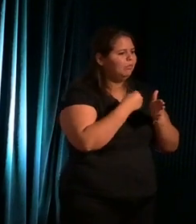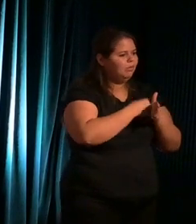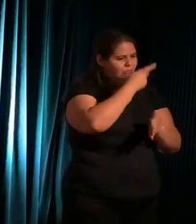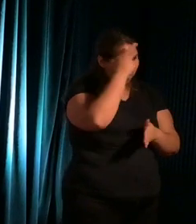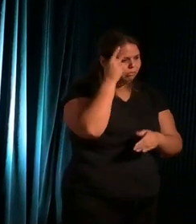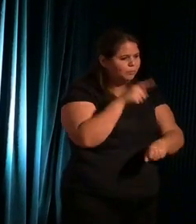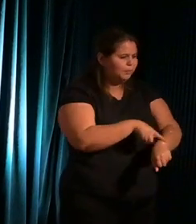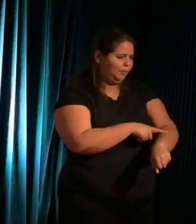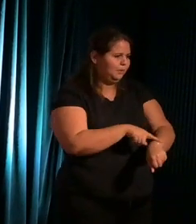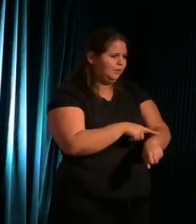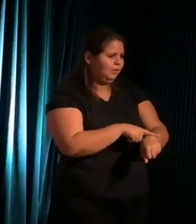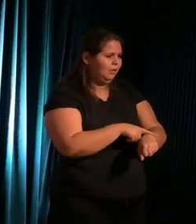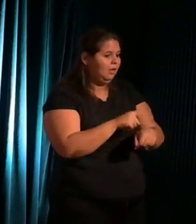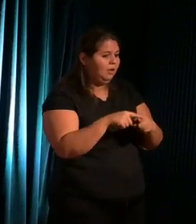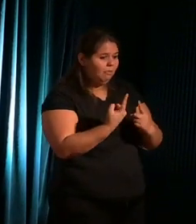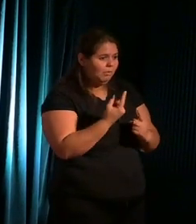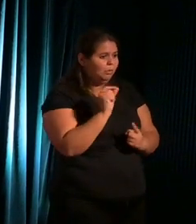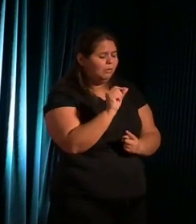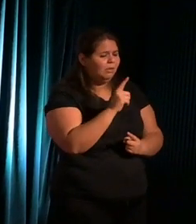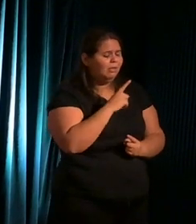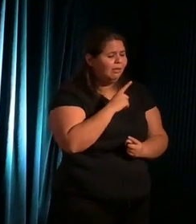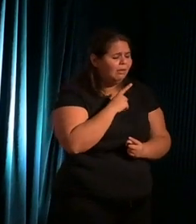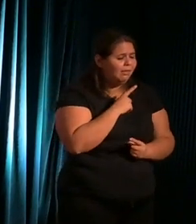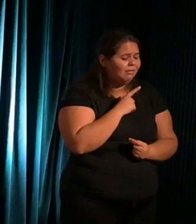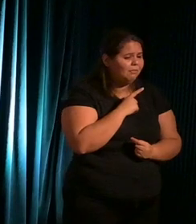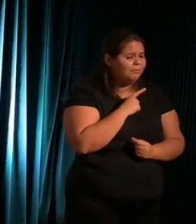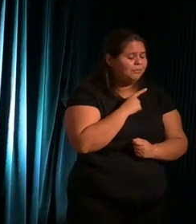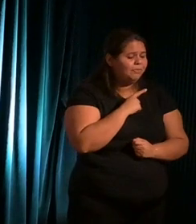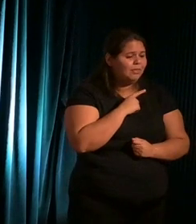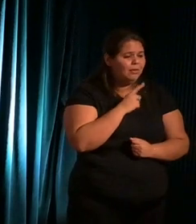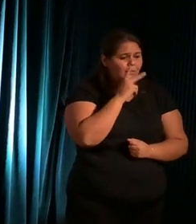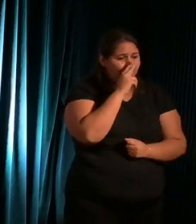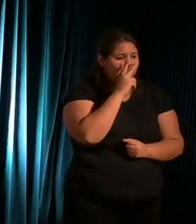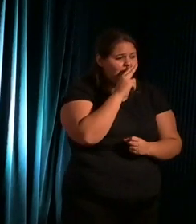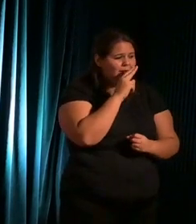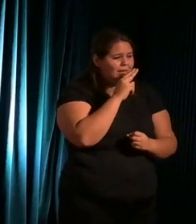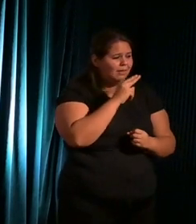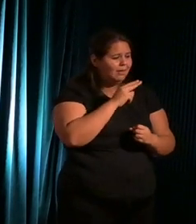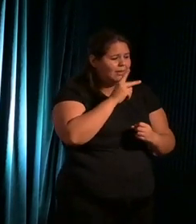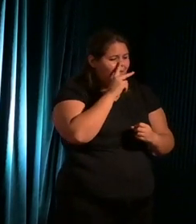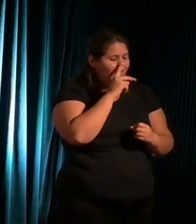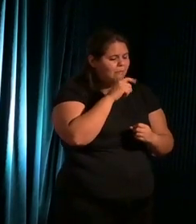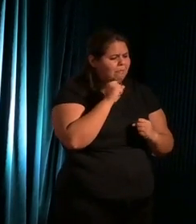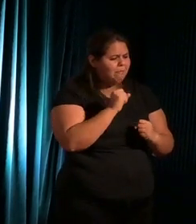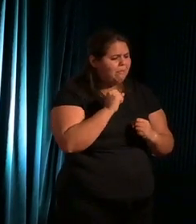que tem uma elevação, que tem uma causa